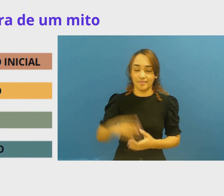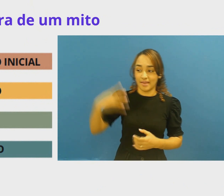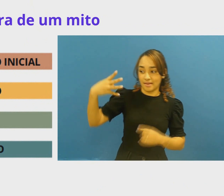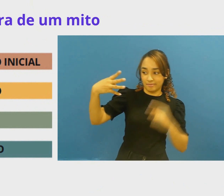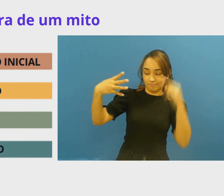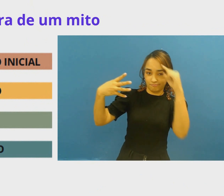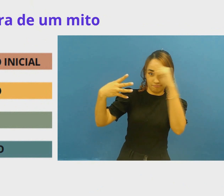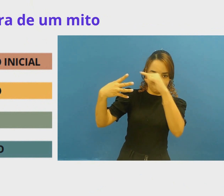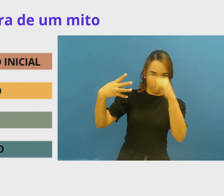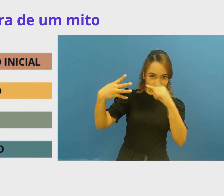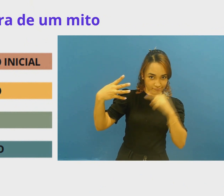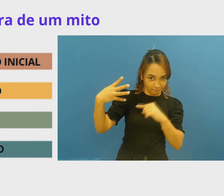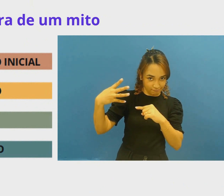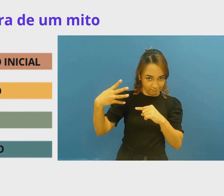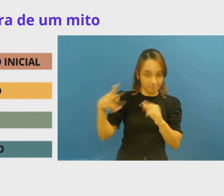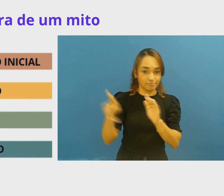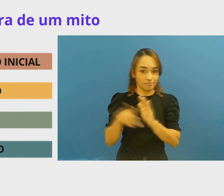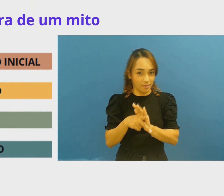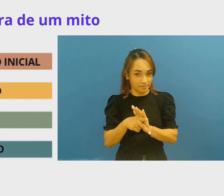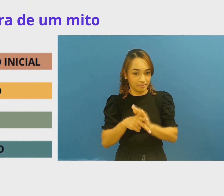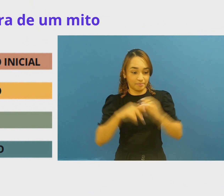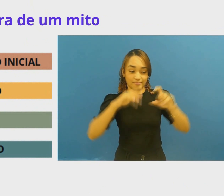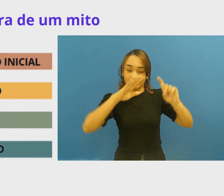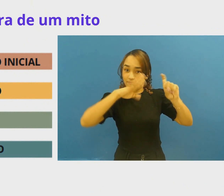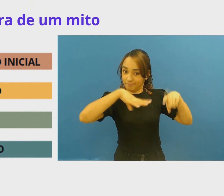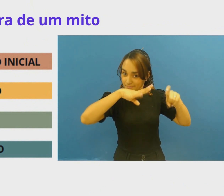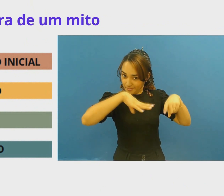Quais são as características de um mito?